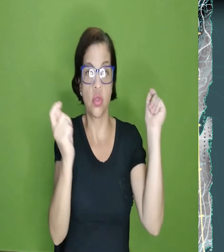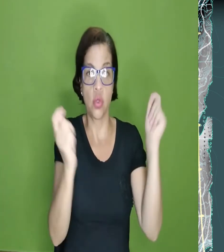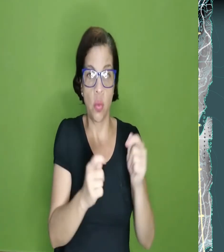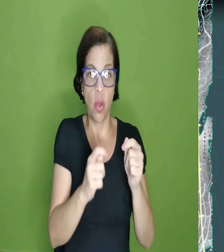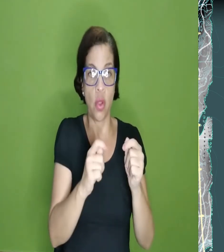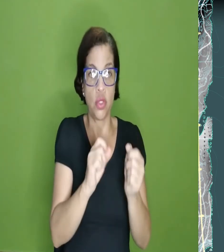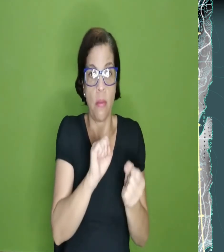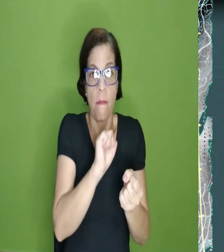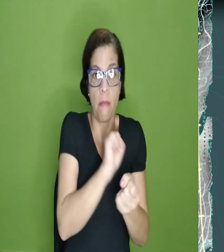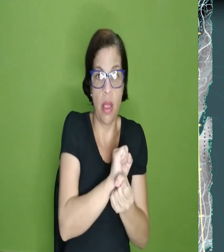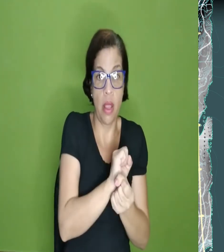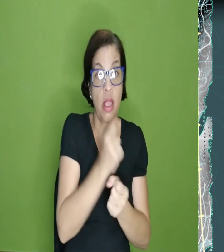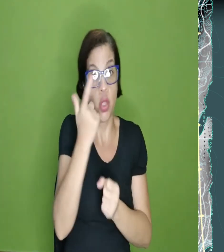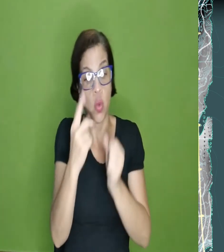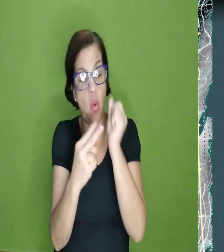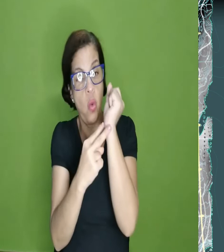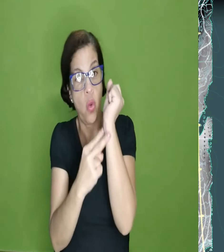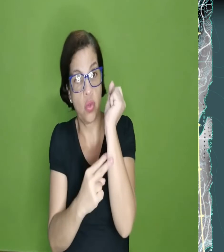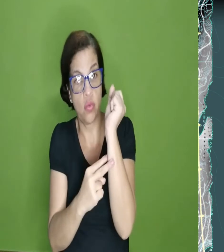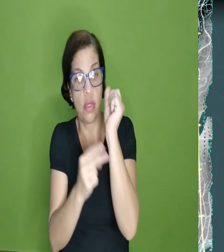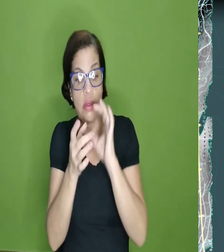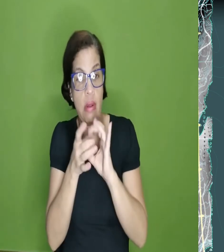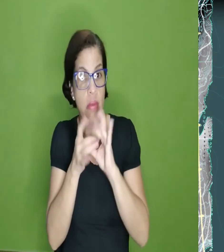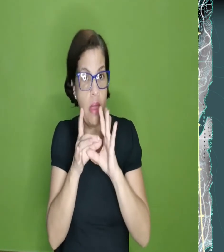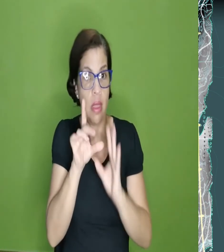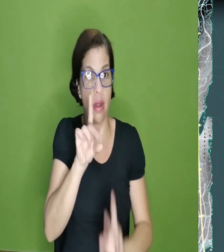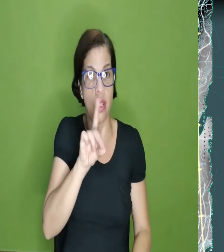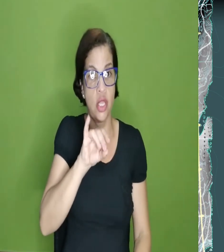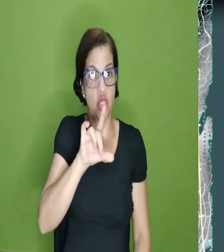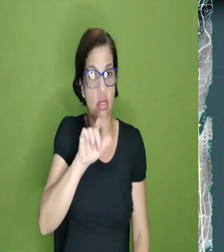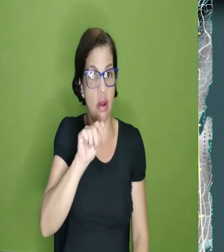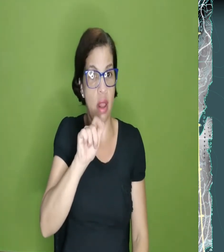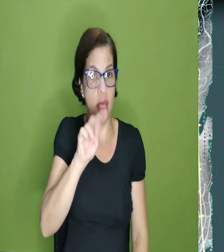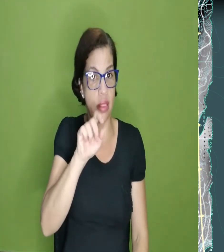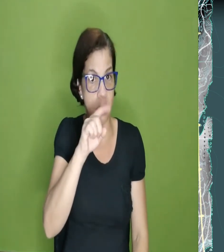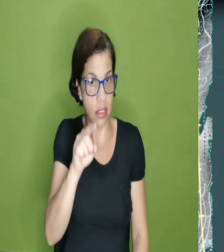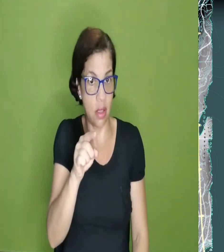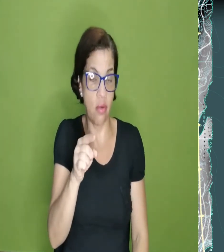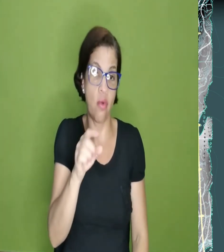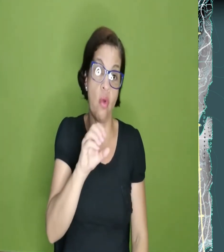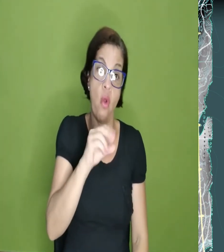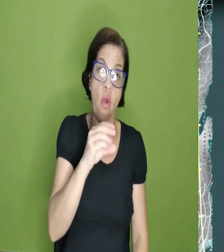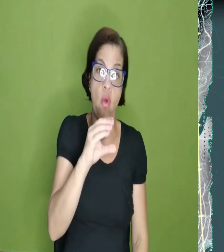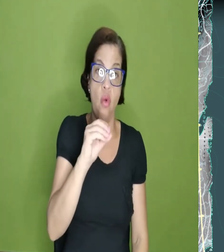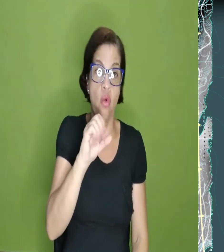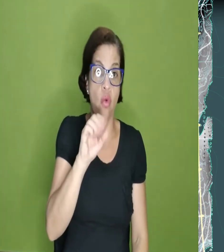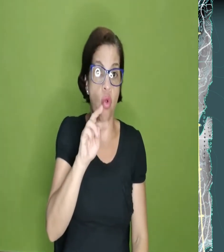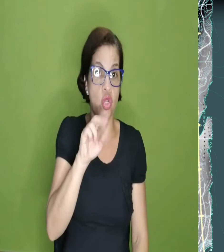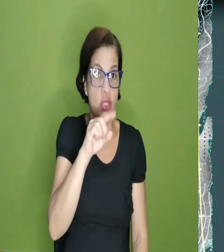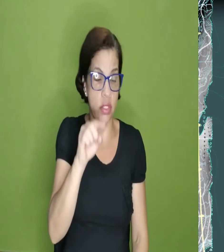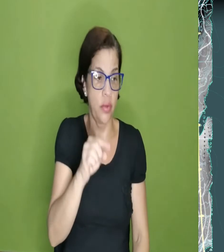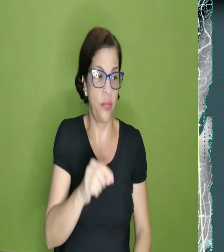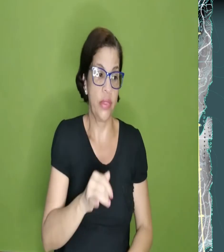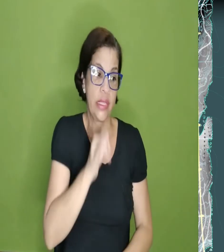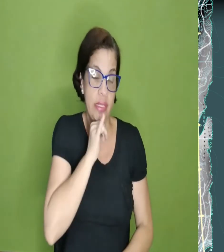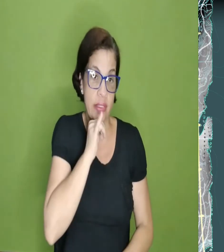causar vasoconstrição, em outras vasodilatação. Quer ver? Quando a norepinefrina é liberada,